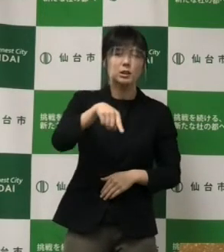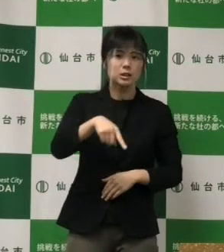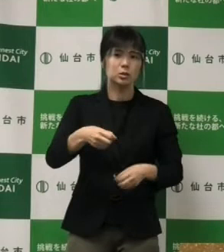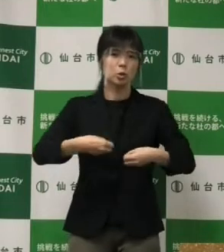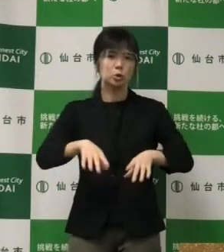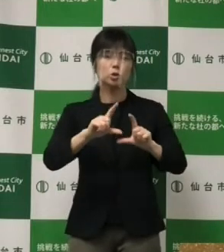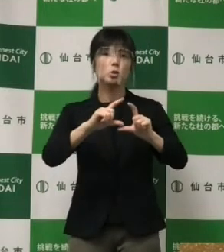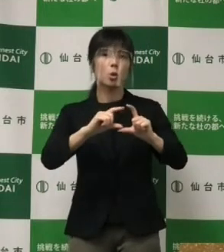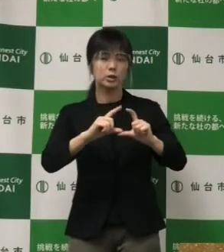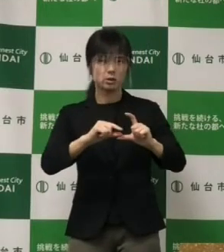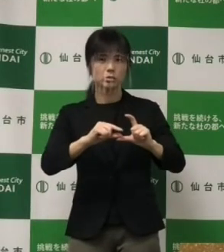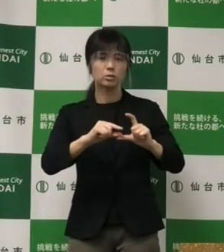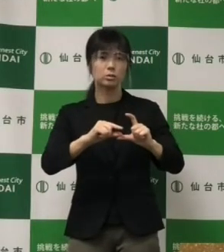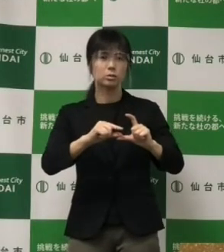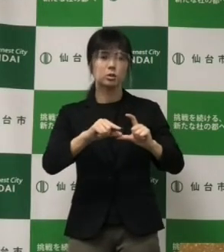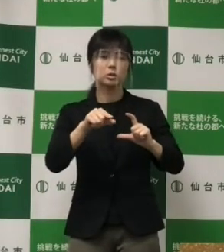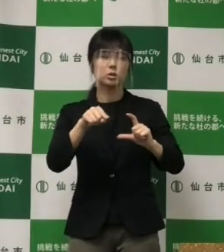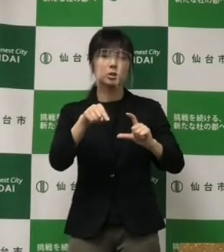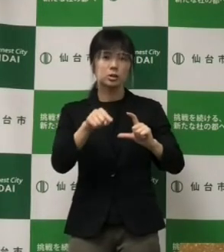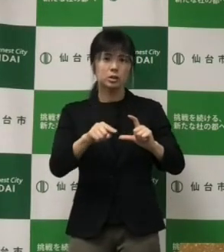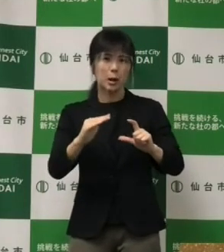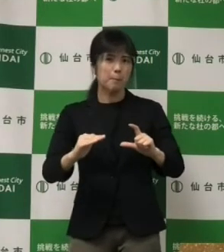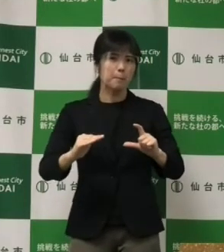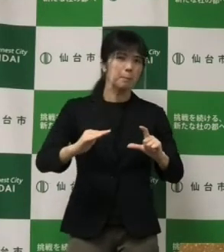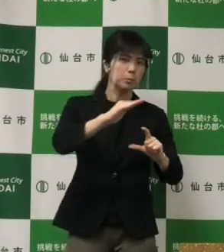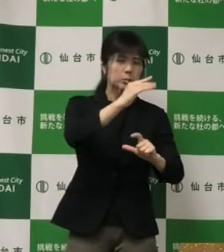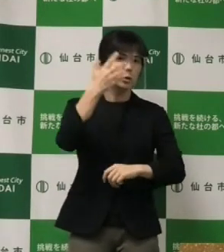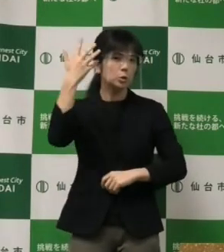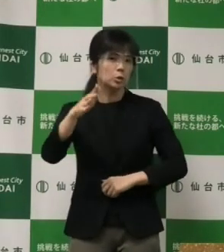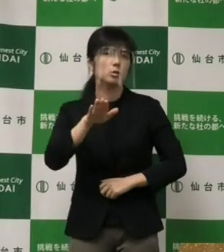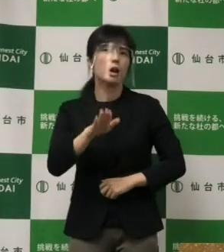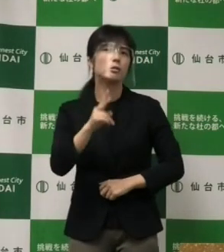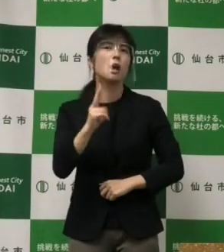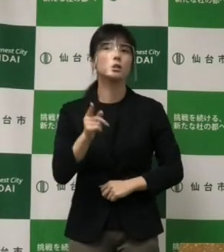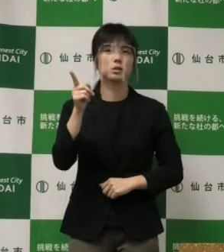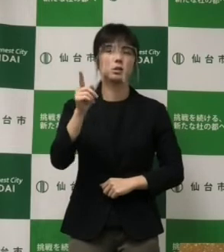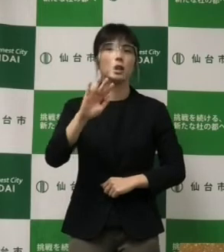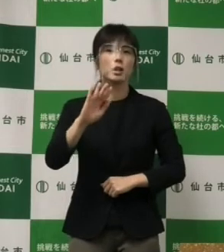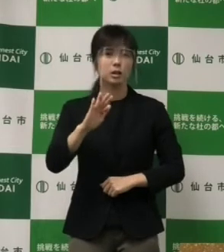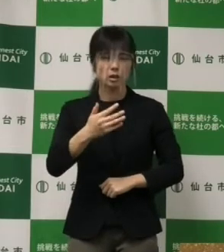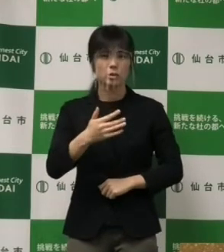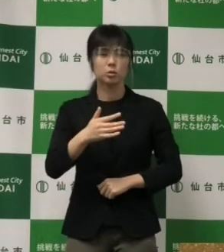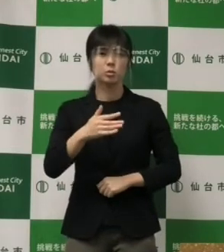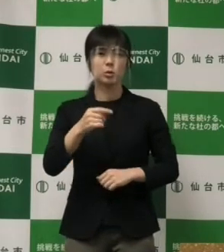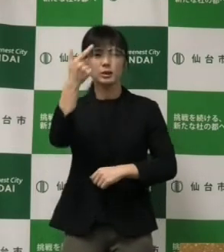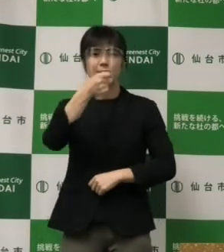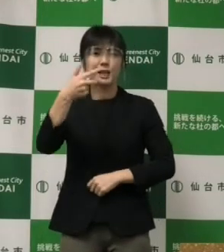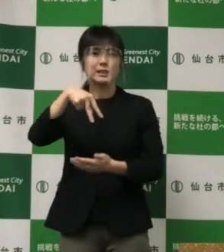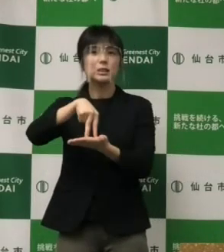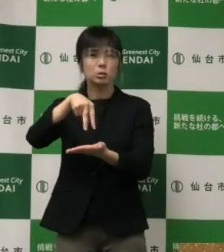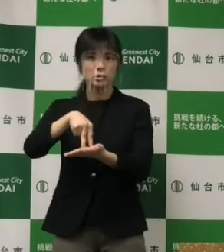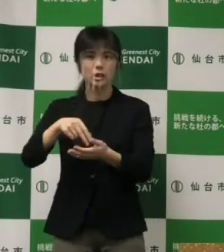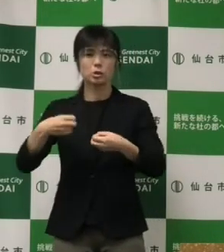県南の方の、その、分娩の方の改善につながるという、まあ、考えもあるようですが、一方で、その仙台市としての出生率も落ち